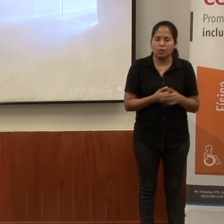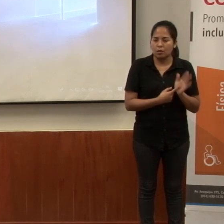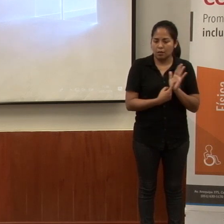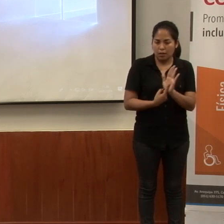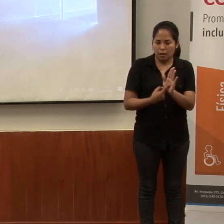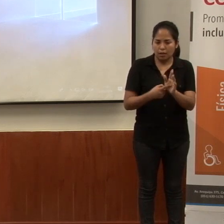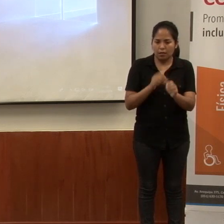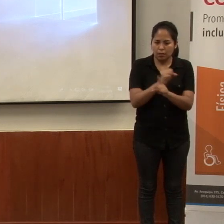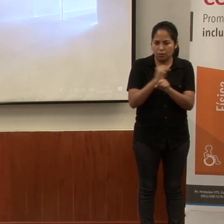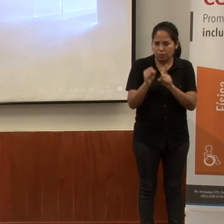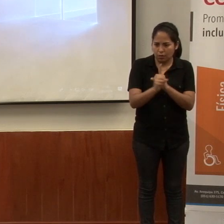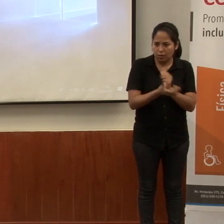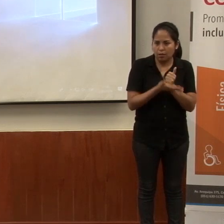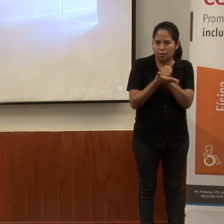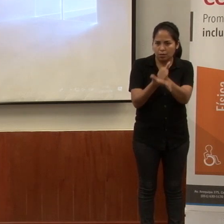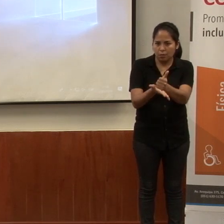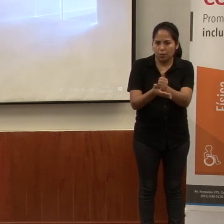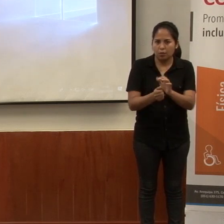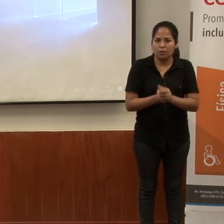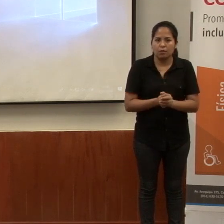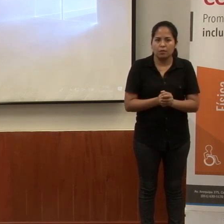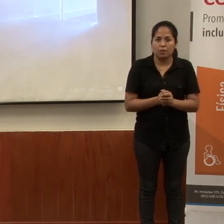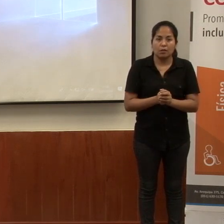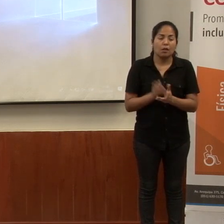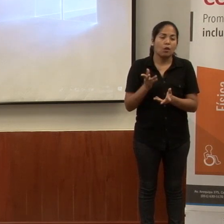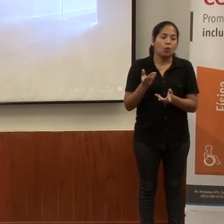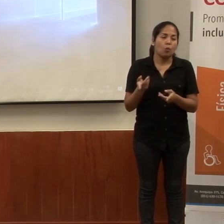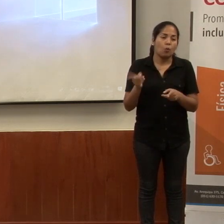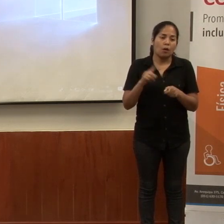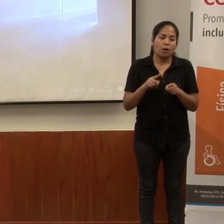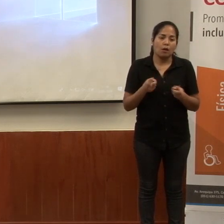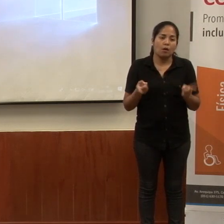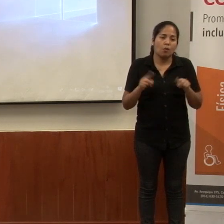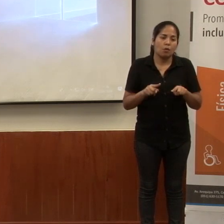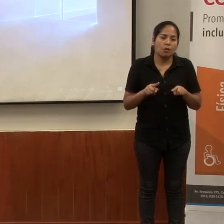sociedad. Por eso, cuando celebremos en octubre